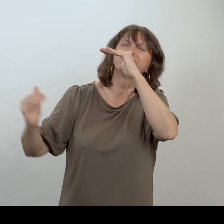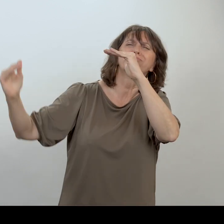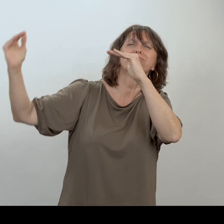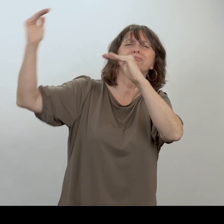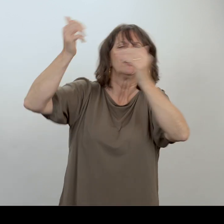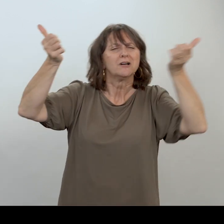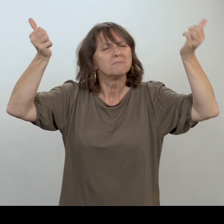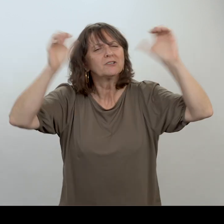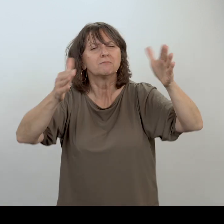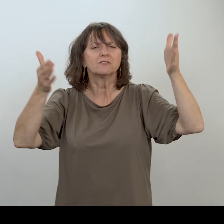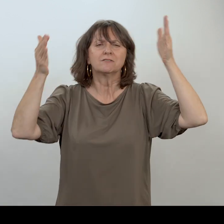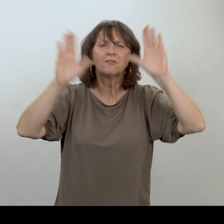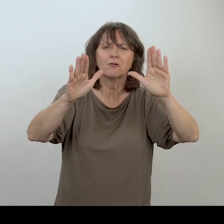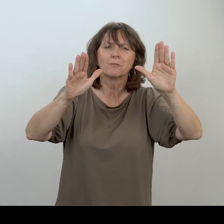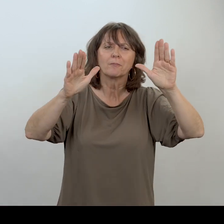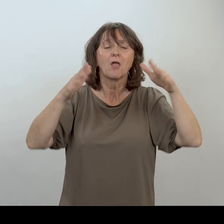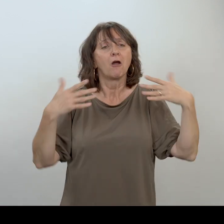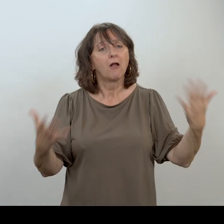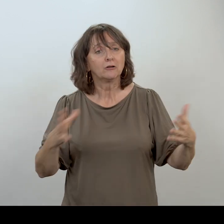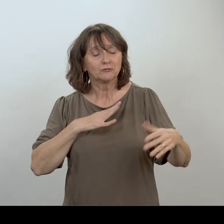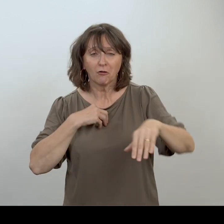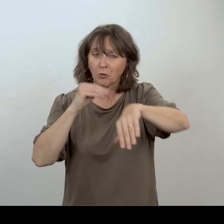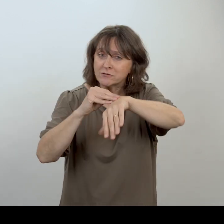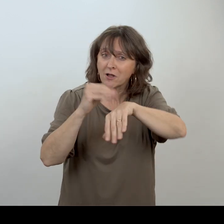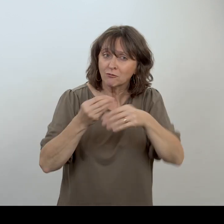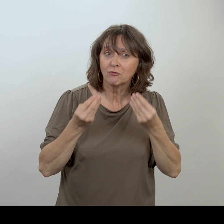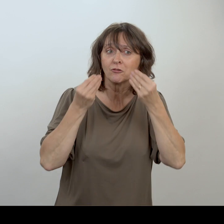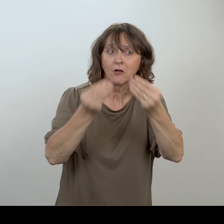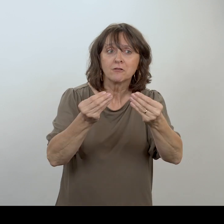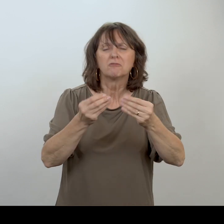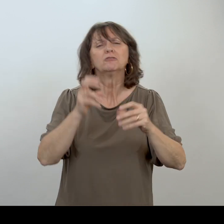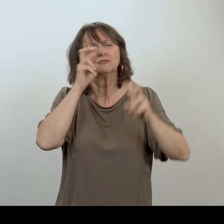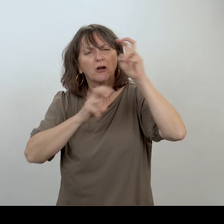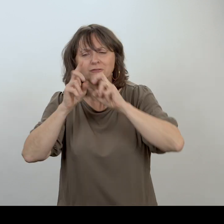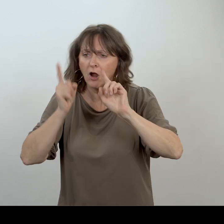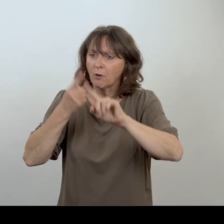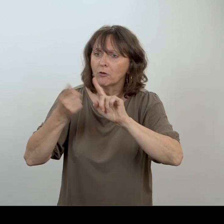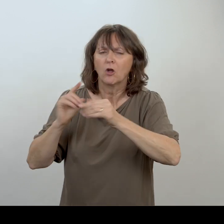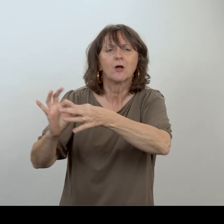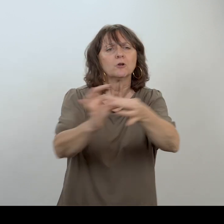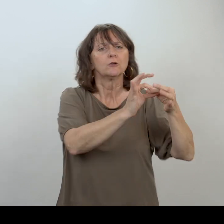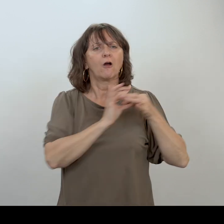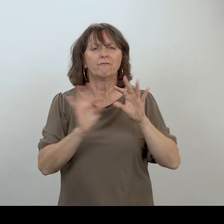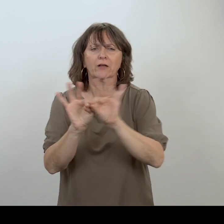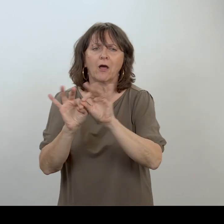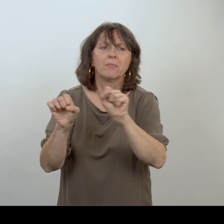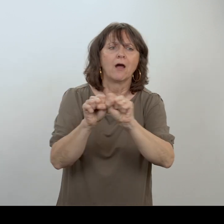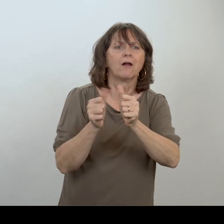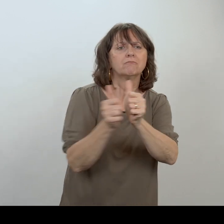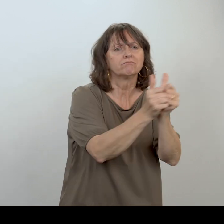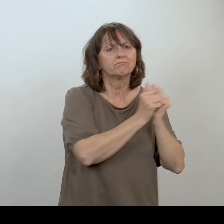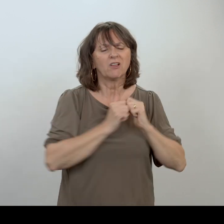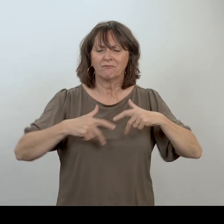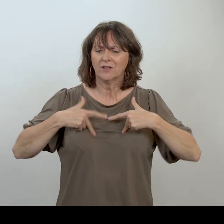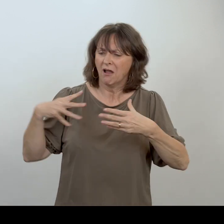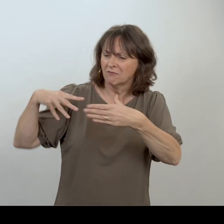qui est au-dessus de toutes les bénédictions. Alors j'ai un conseil à vous donner. Cherchez cette communion fraternelle et vous serez tellement bien